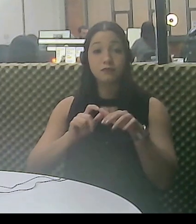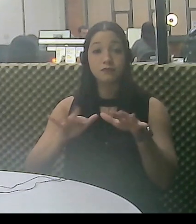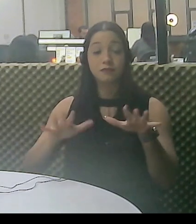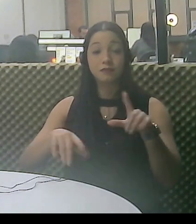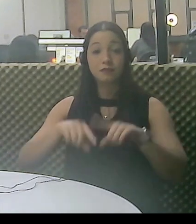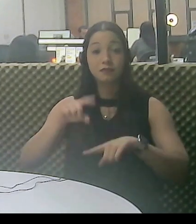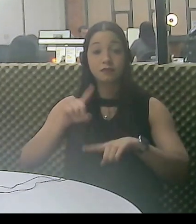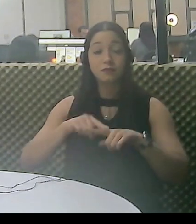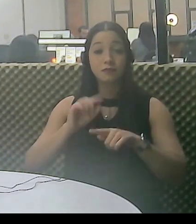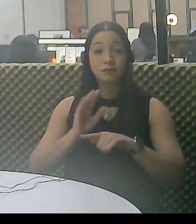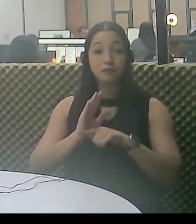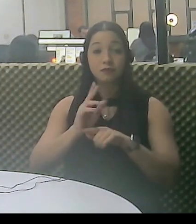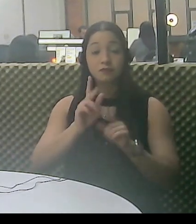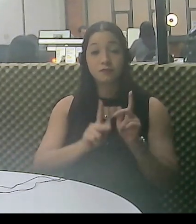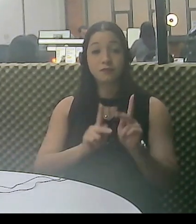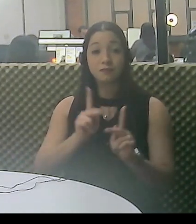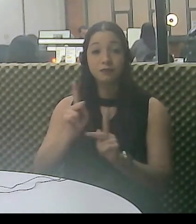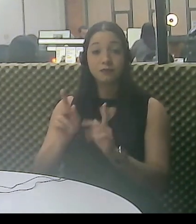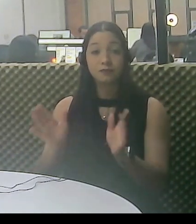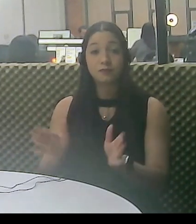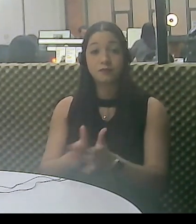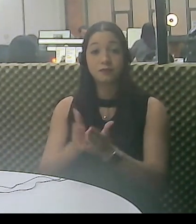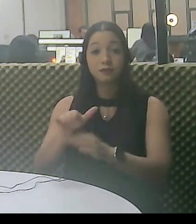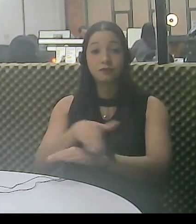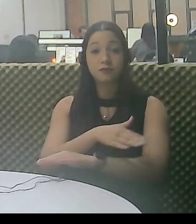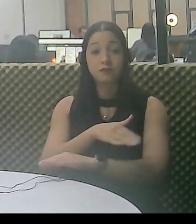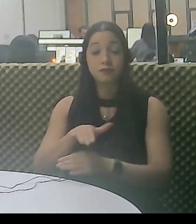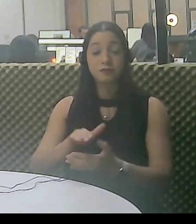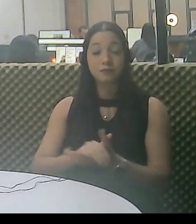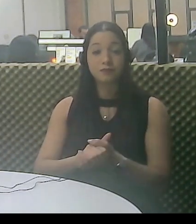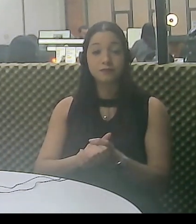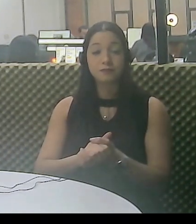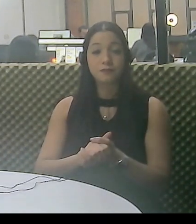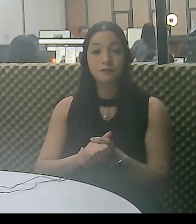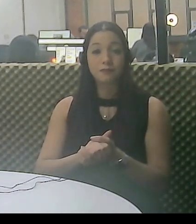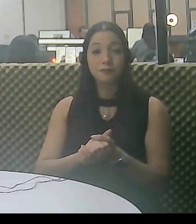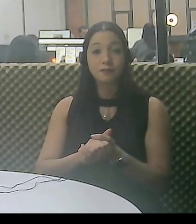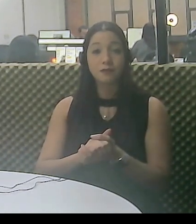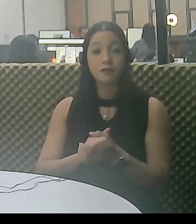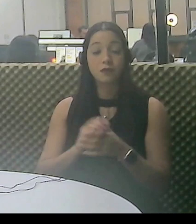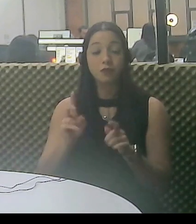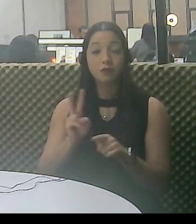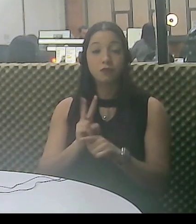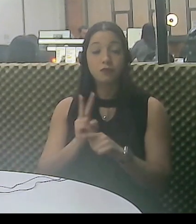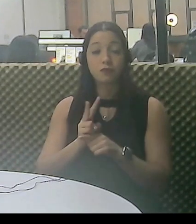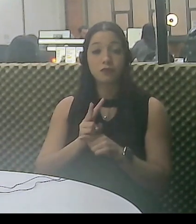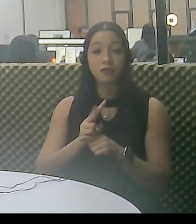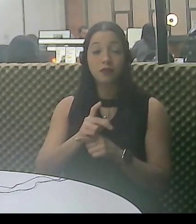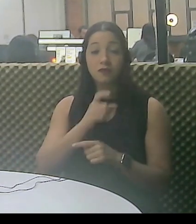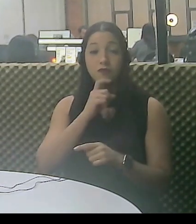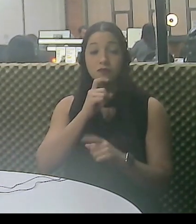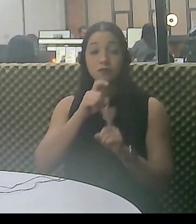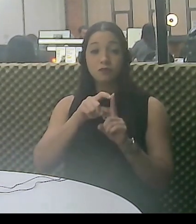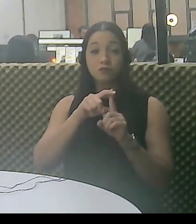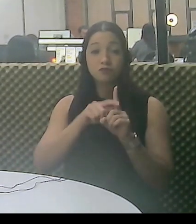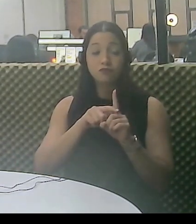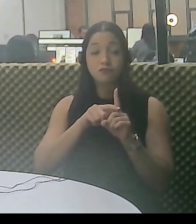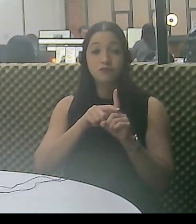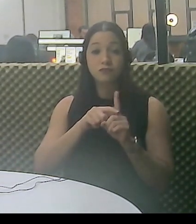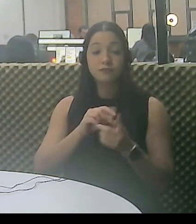itens que ajudam a população em situação de vulnerabilidade social a se proteger em período de temperaturas mais